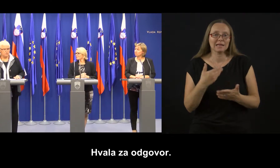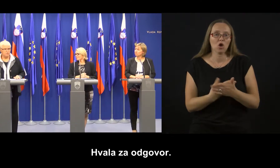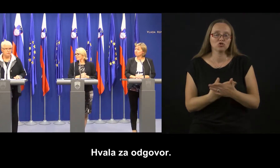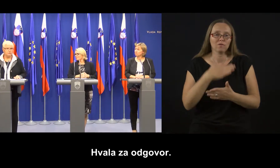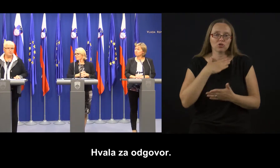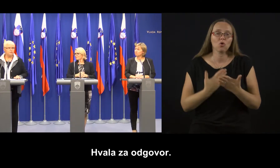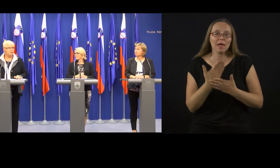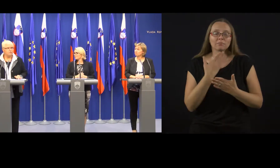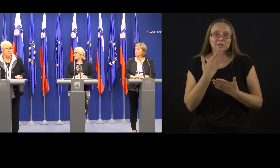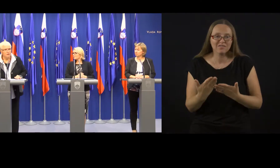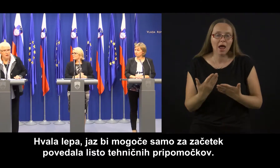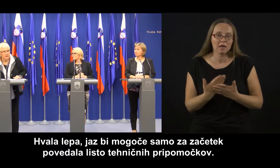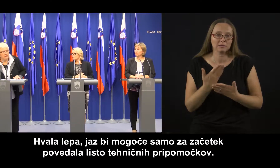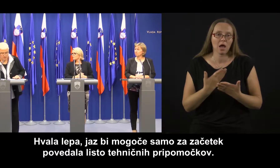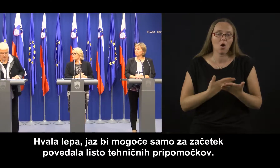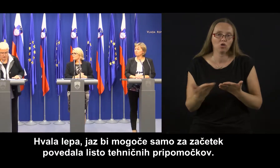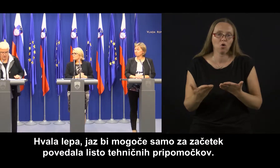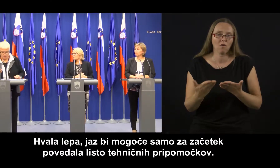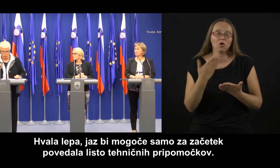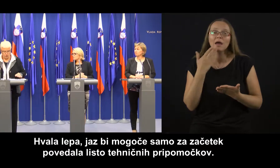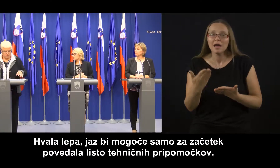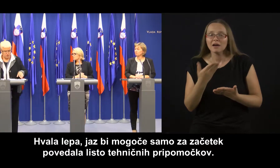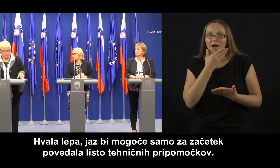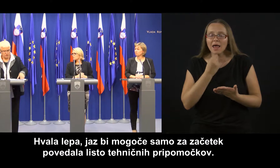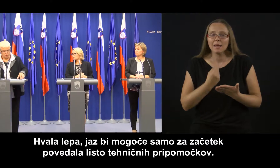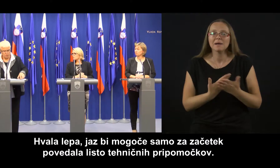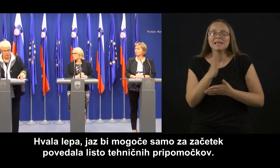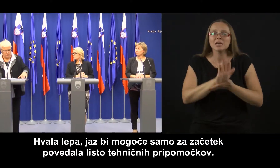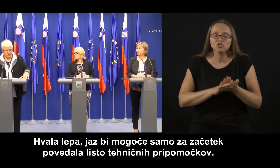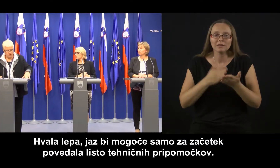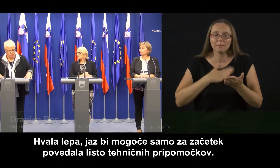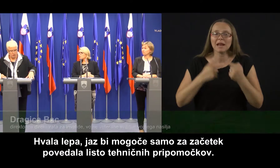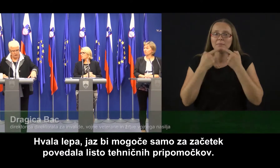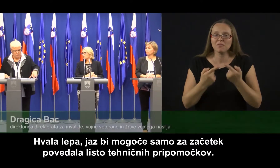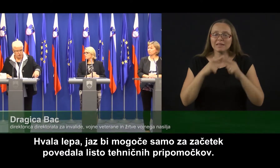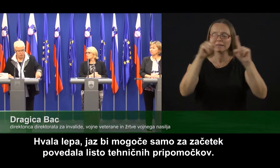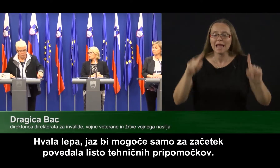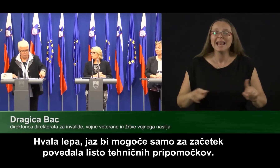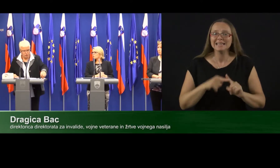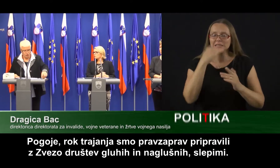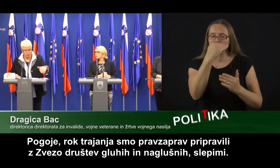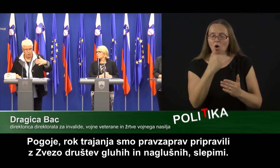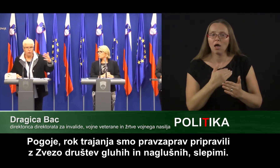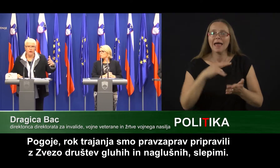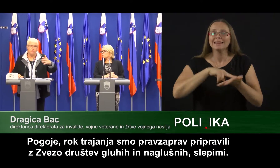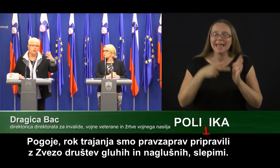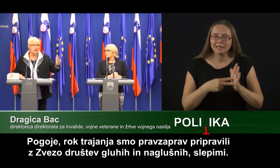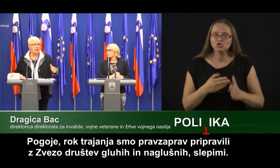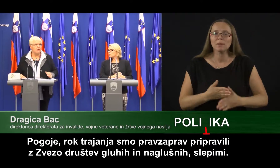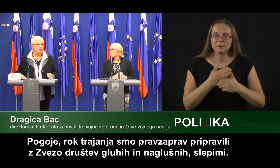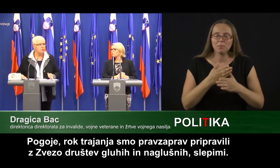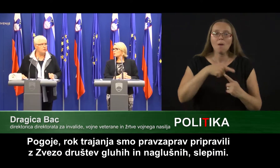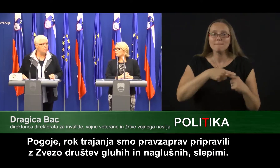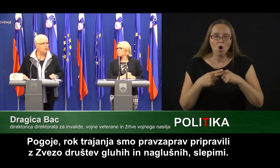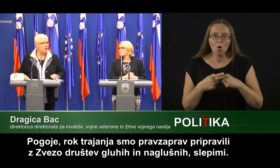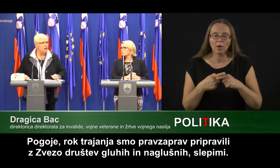osnovne šole. Hvala za odgovor. Hvala lepa. Jaz bi mogoče samo za začetek povedala listo tehničnih pripomočkov, pogoje, rok